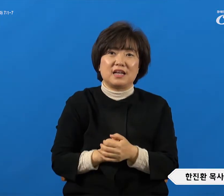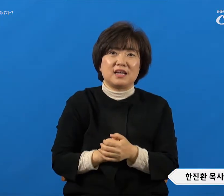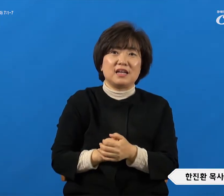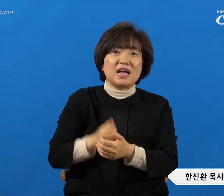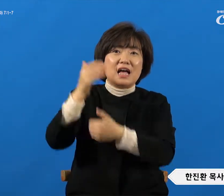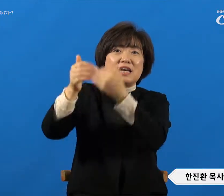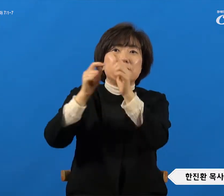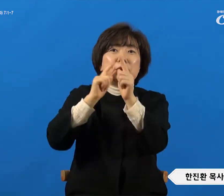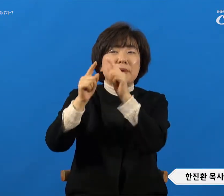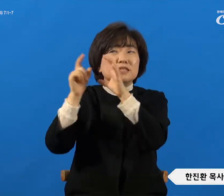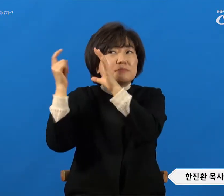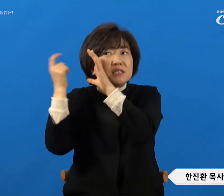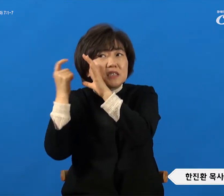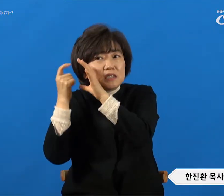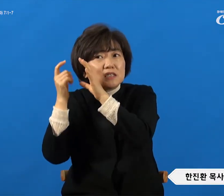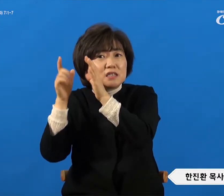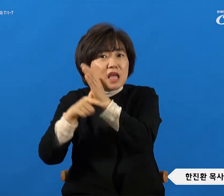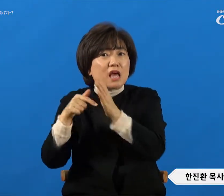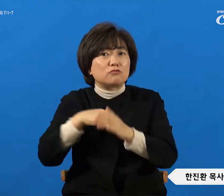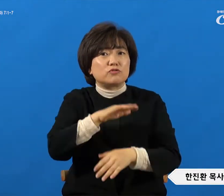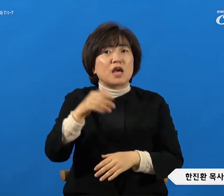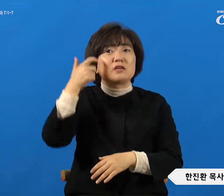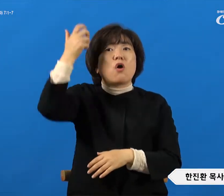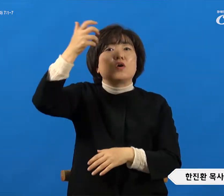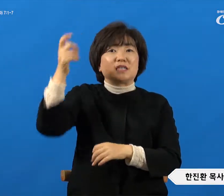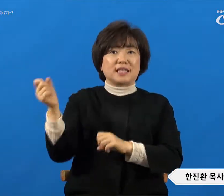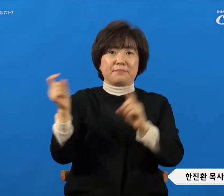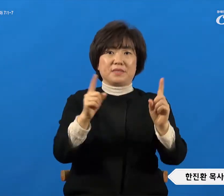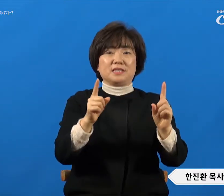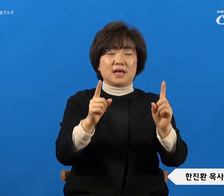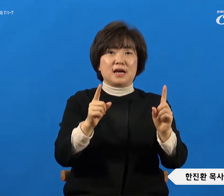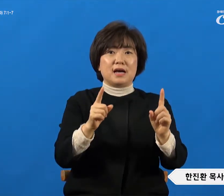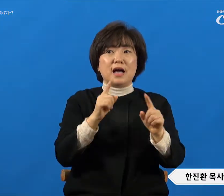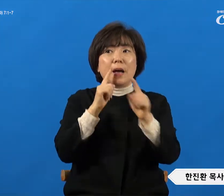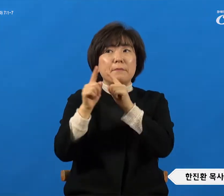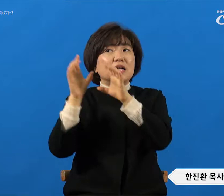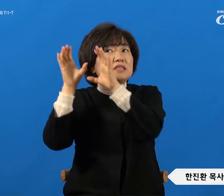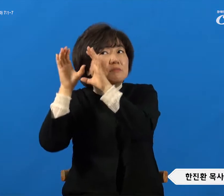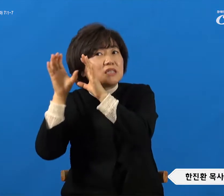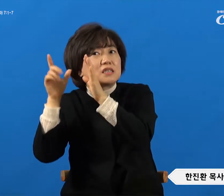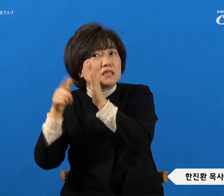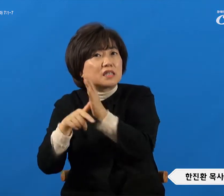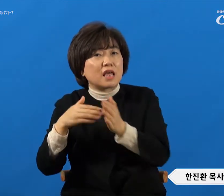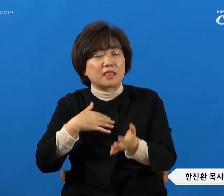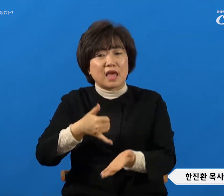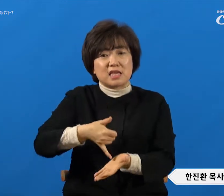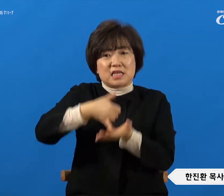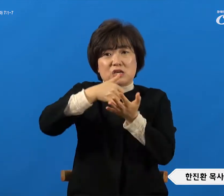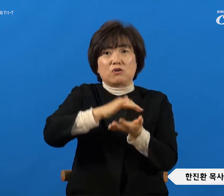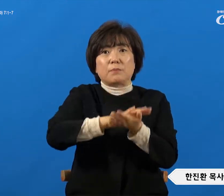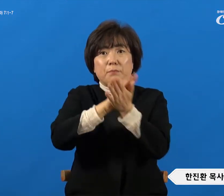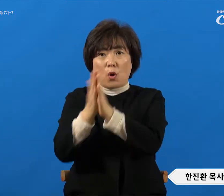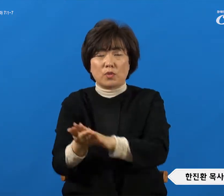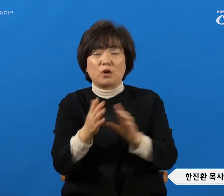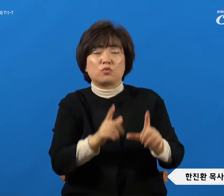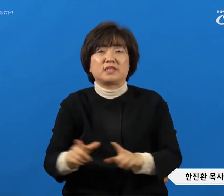말씀을 들어야 우리 영이 삽니다. 말씀을 들을 때에 내 인격이 변하고 삶이